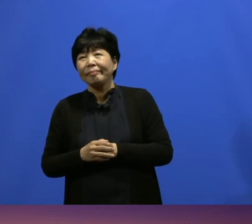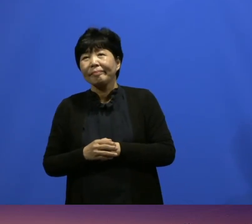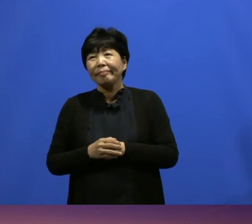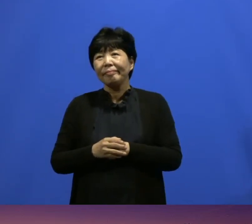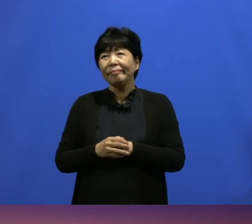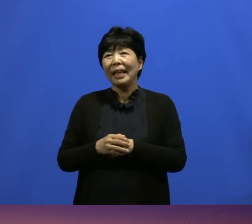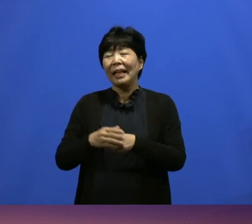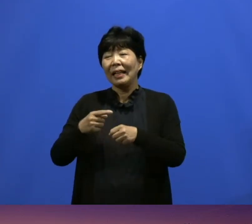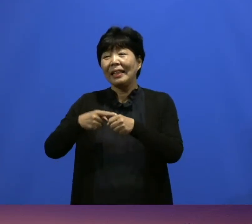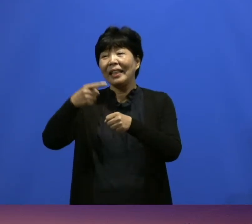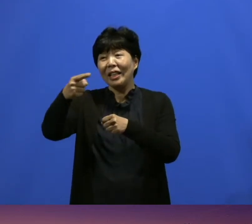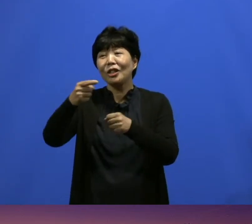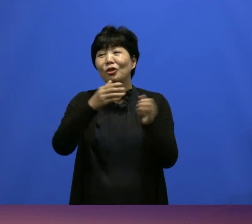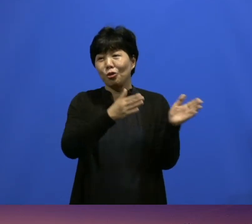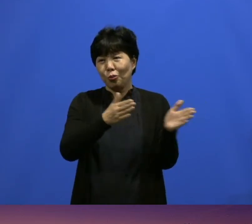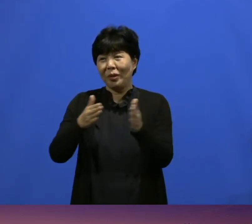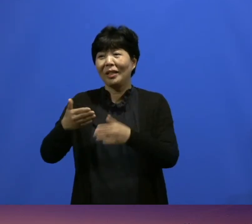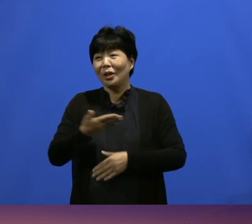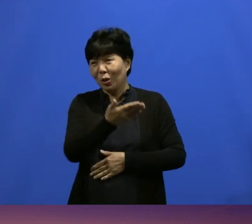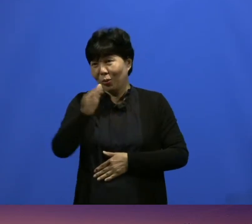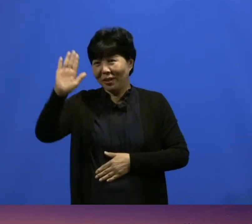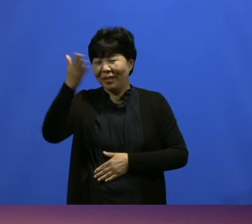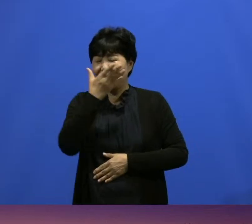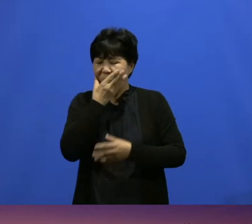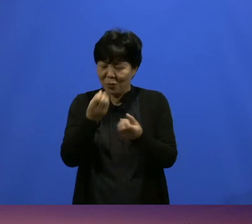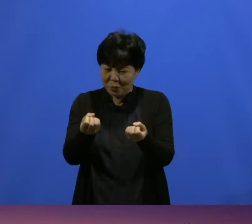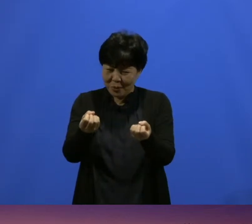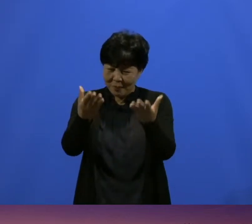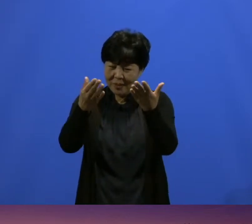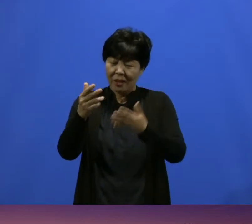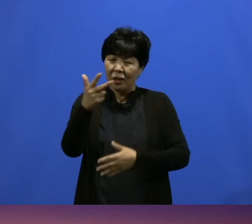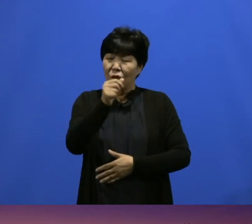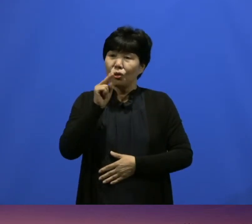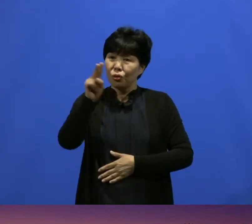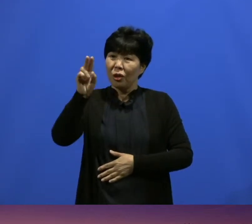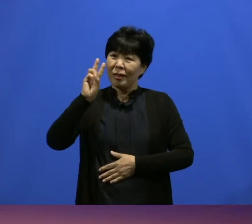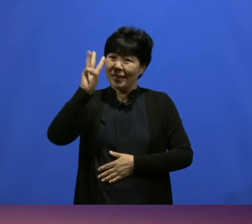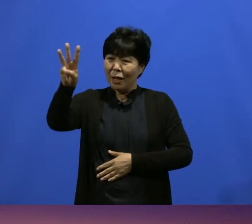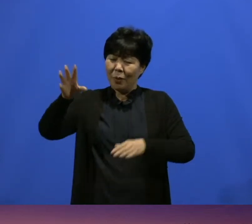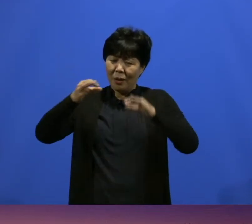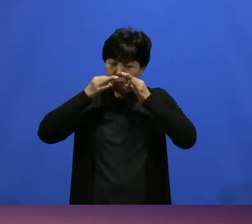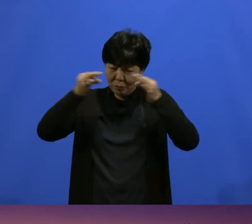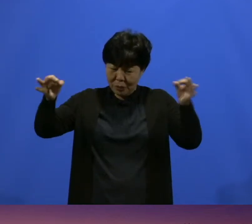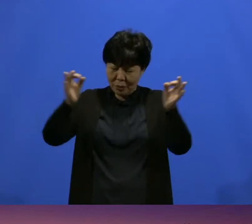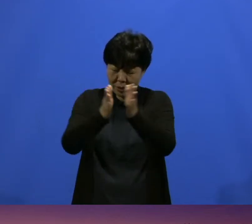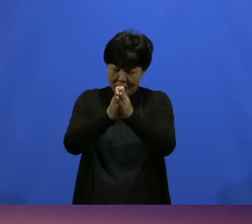준비하는 여러분들 되시기를 주의 이름으로 축원합니다. 주여 세우는 주고 기도합니다.